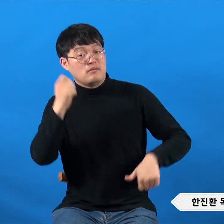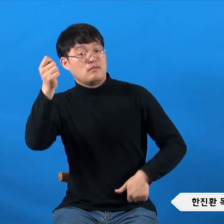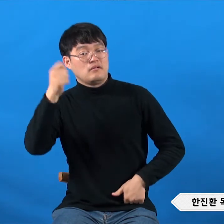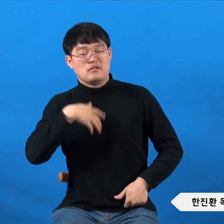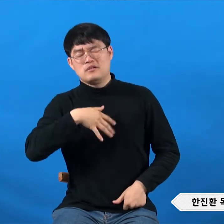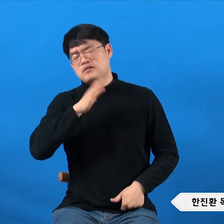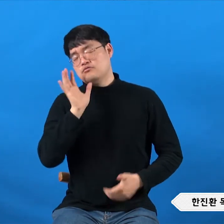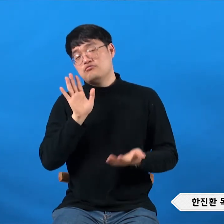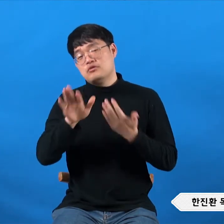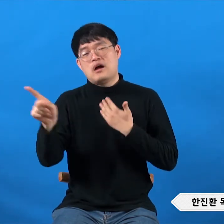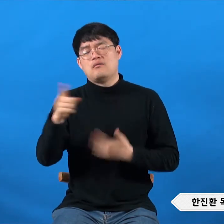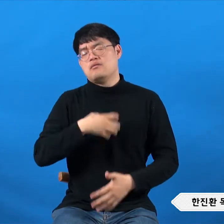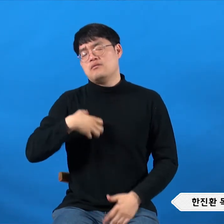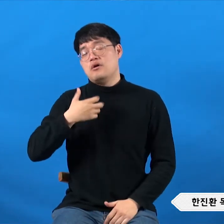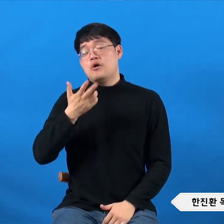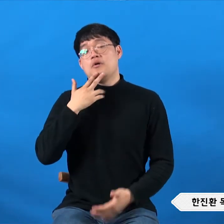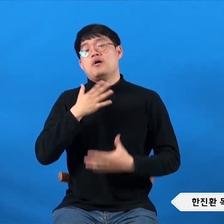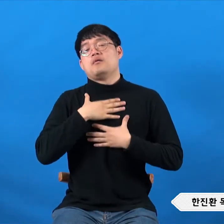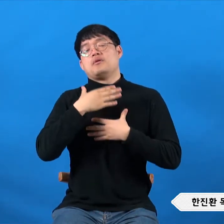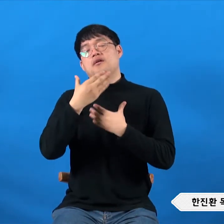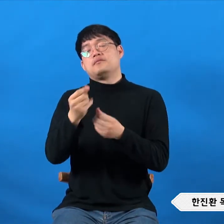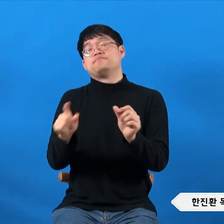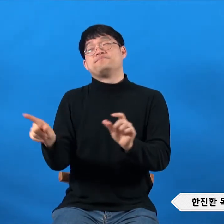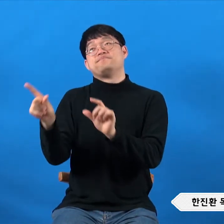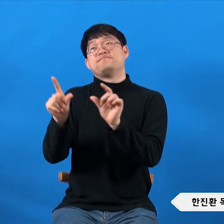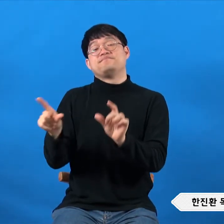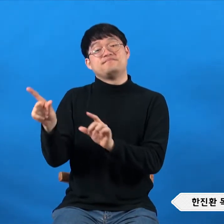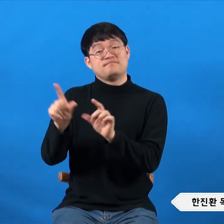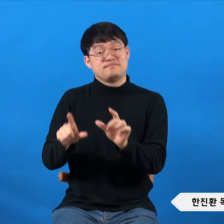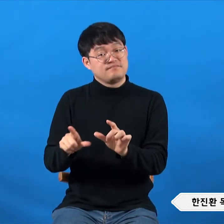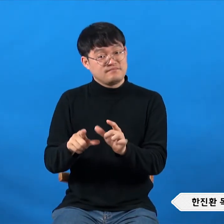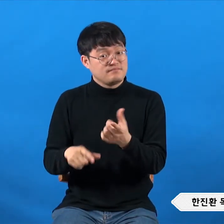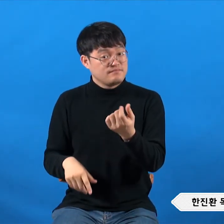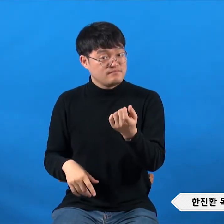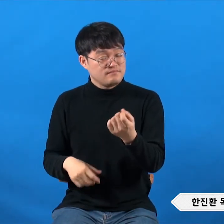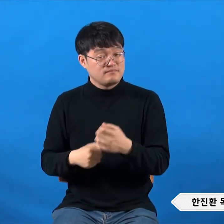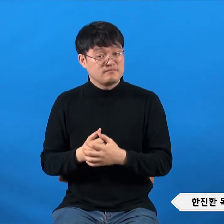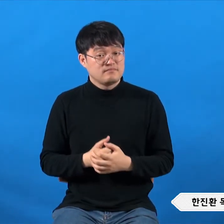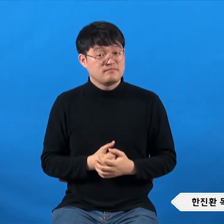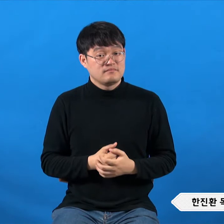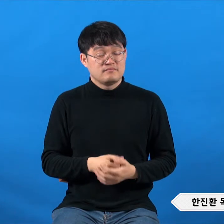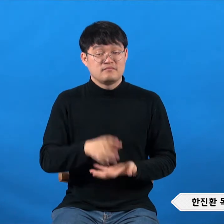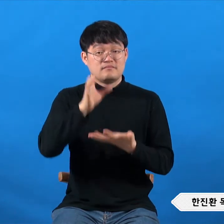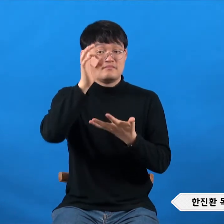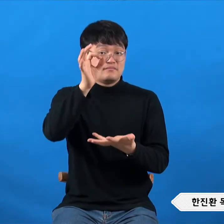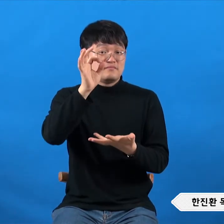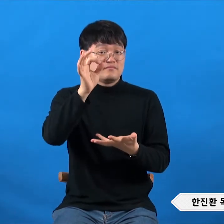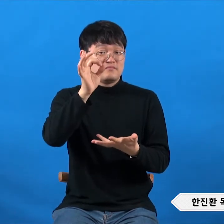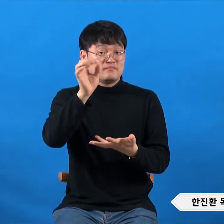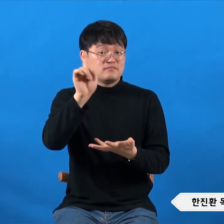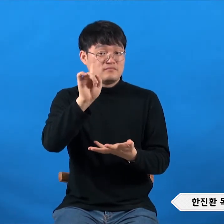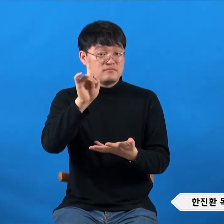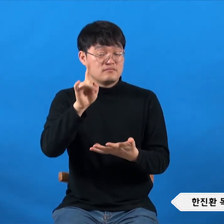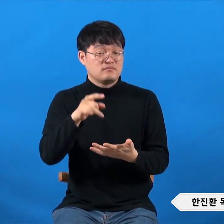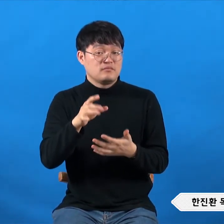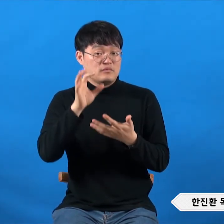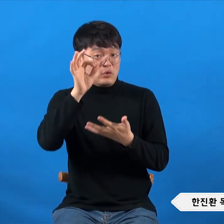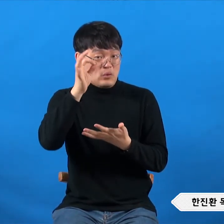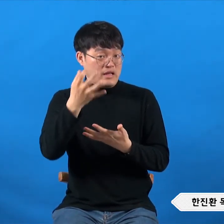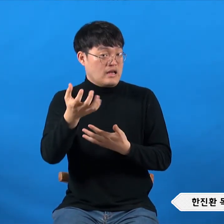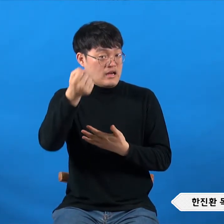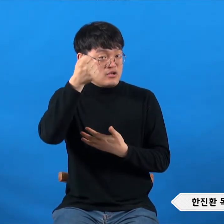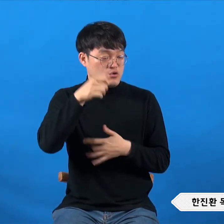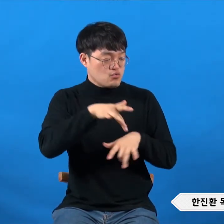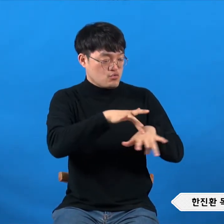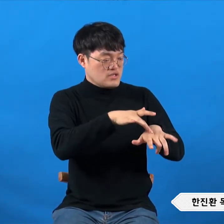있지요. 노후에 아무 걱정 없이 편안하게 살 수 있지요. 못할 일이 없습니다. 돈이면 귀신도